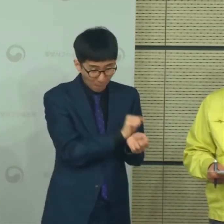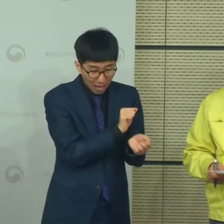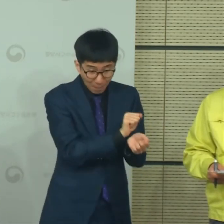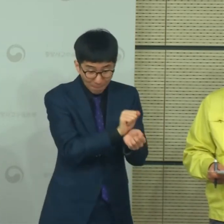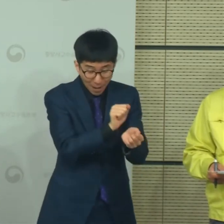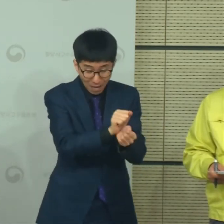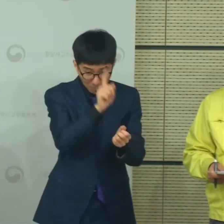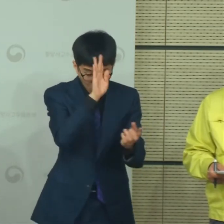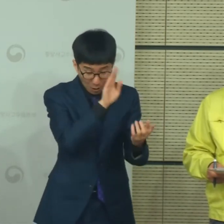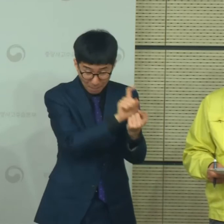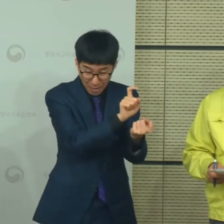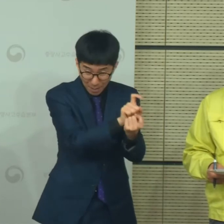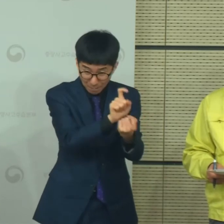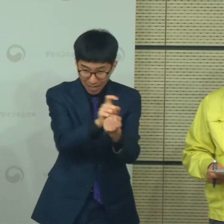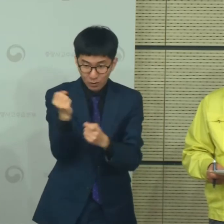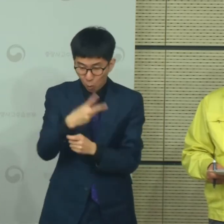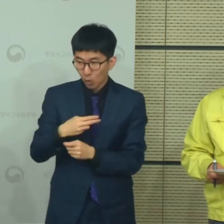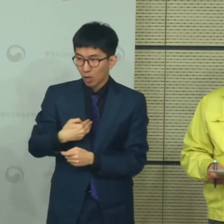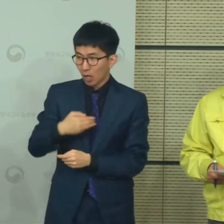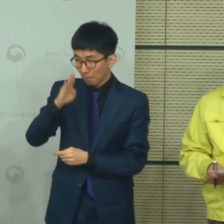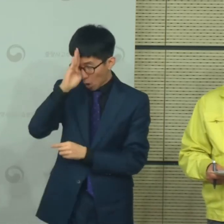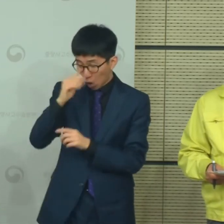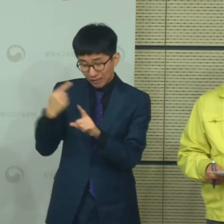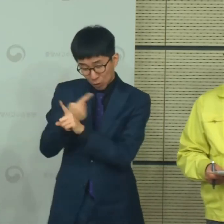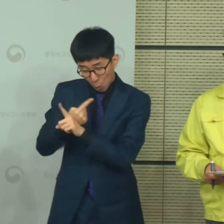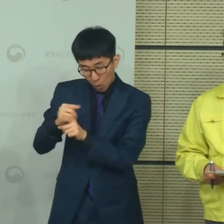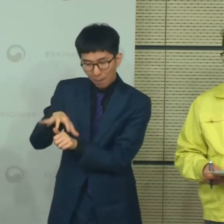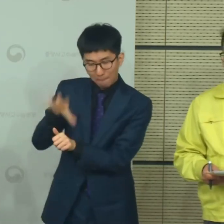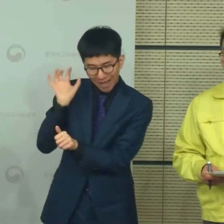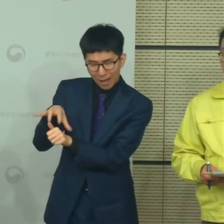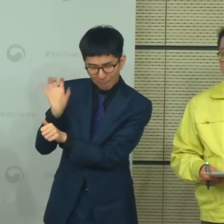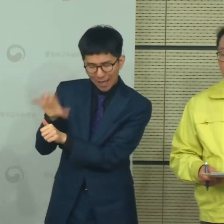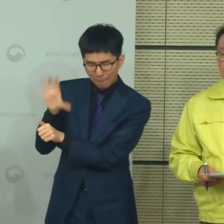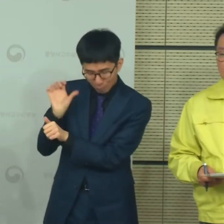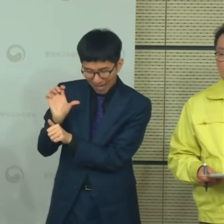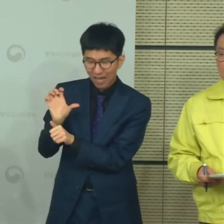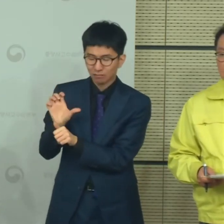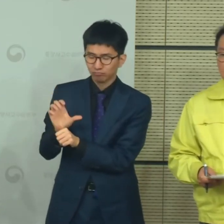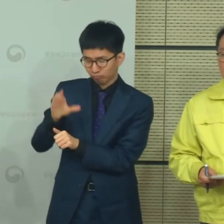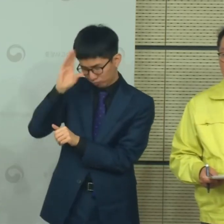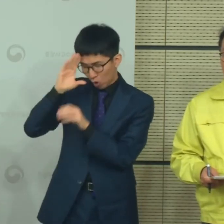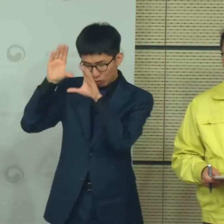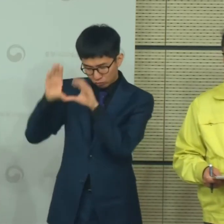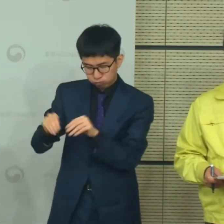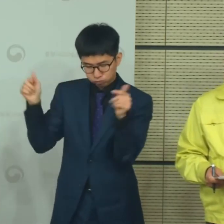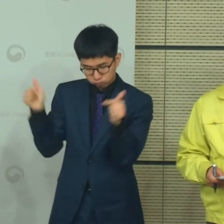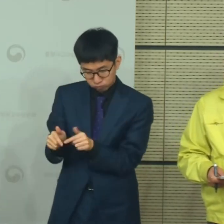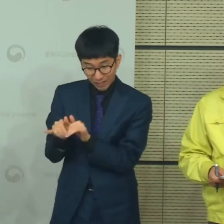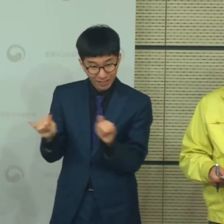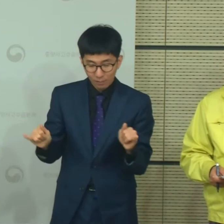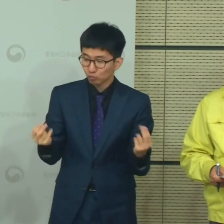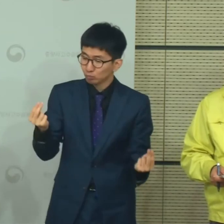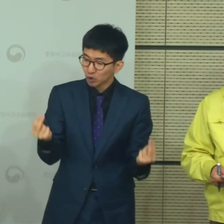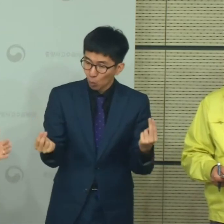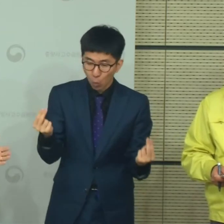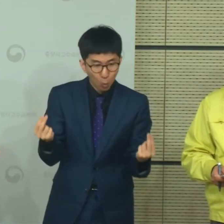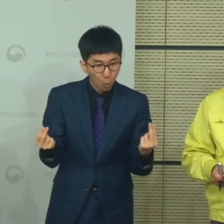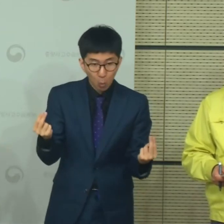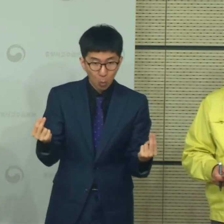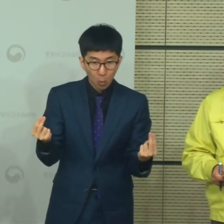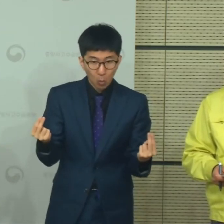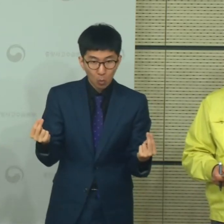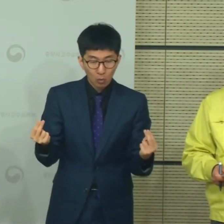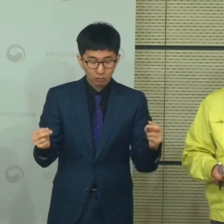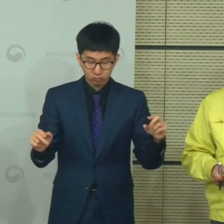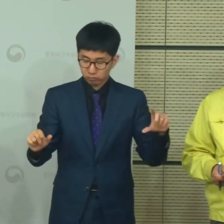또 격리가 해제되는 치료가 돼서 증상이 없어지는 이런 격리 해제되는 환자들의 숫자가 또 일정